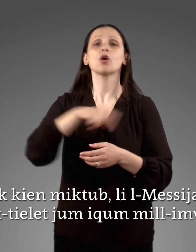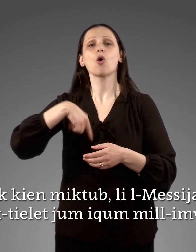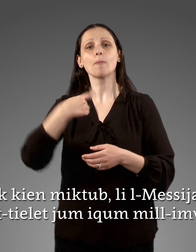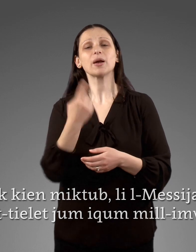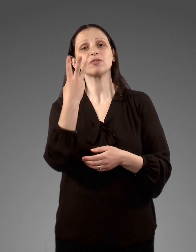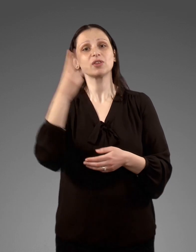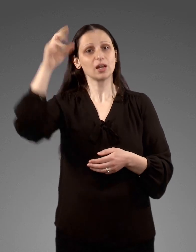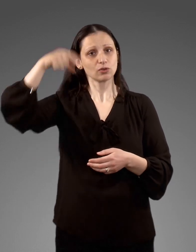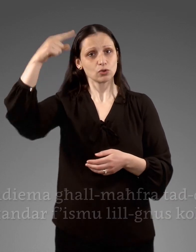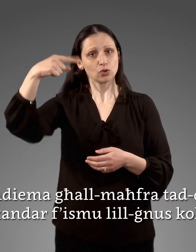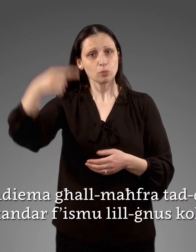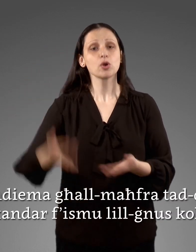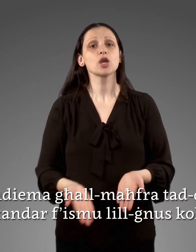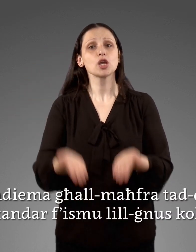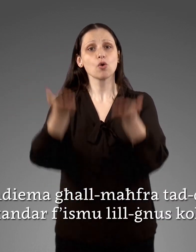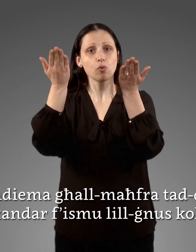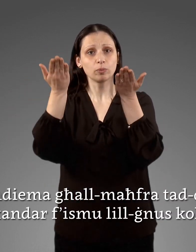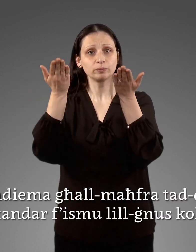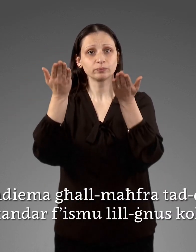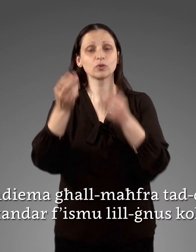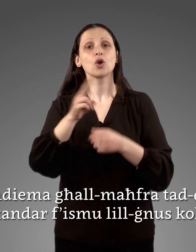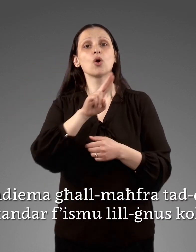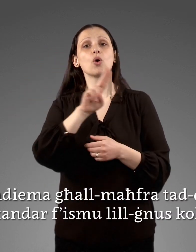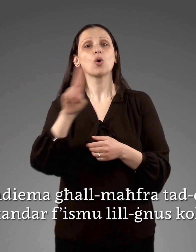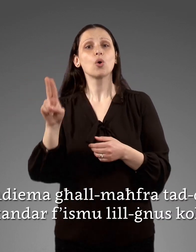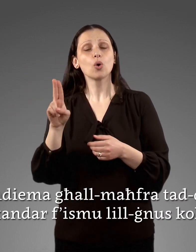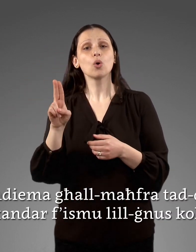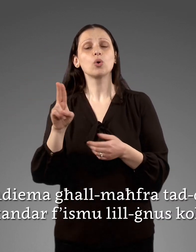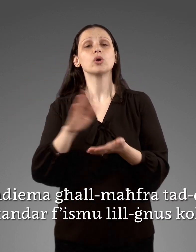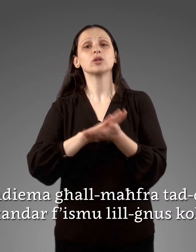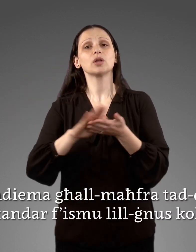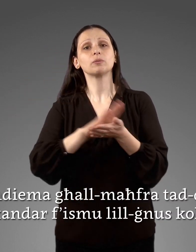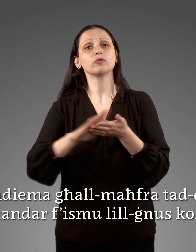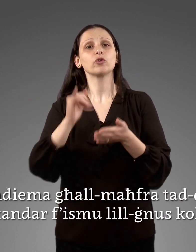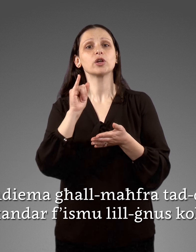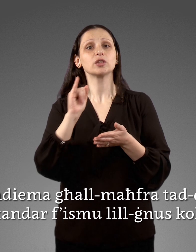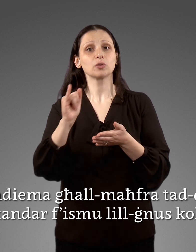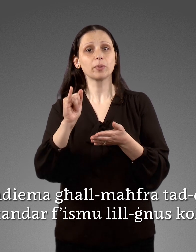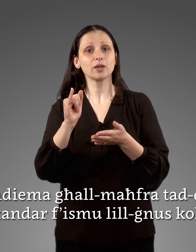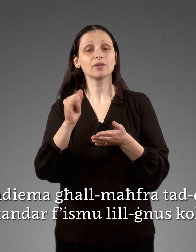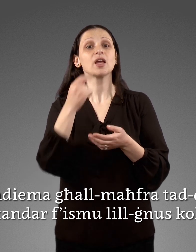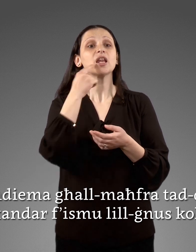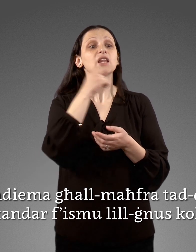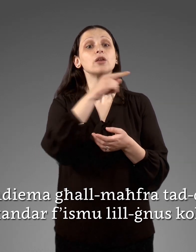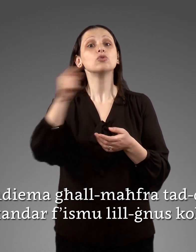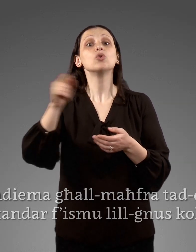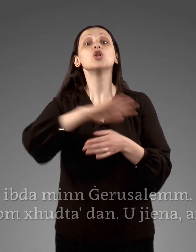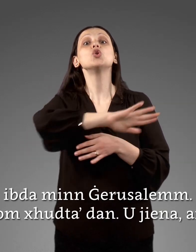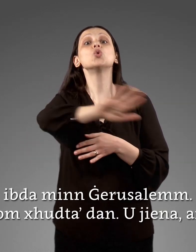l-mwiet. U li l-indiema għal-maħfra ta' d-nubiet tixxandar f'ismu lill-ġnus kollha ibda